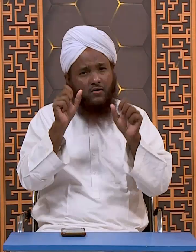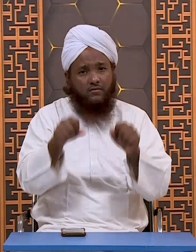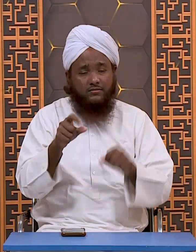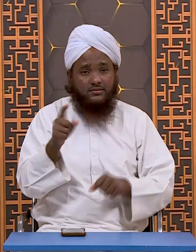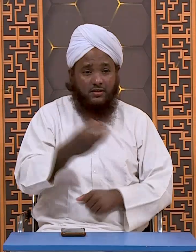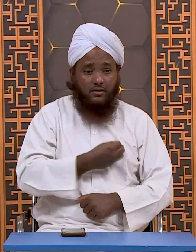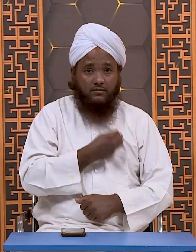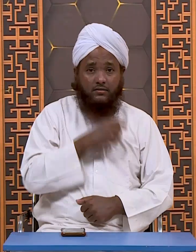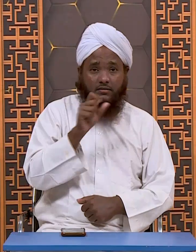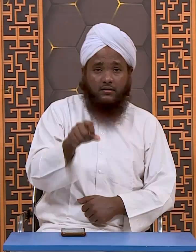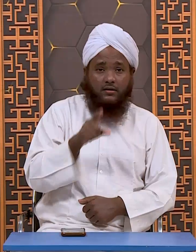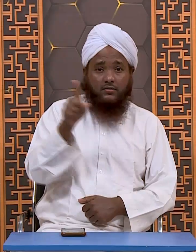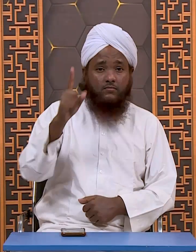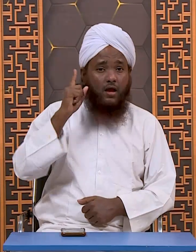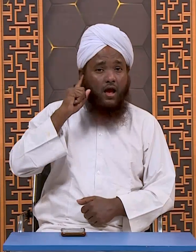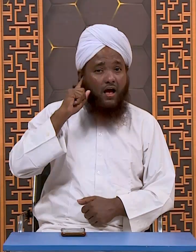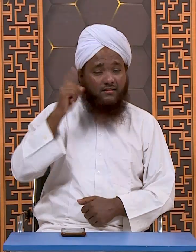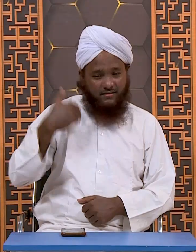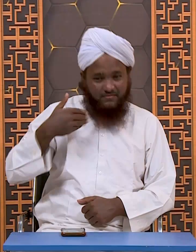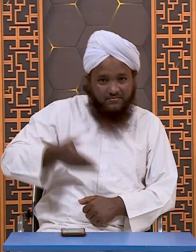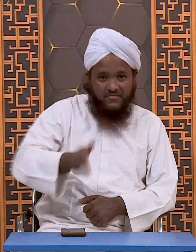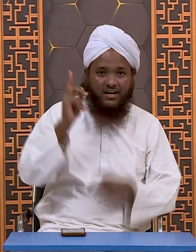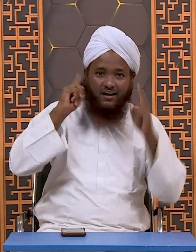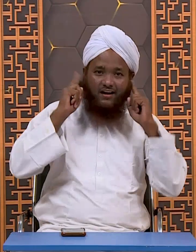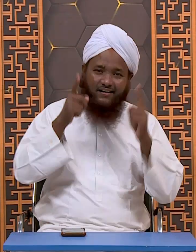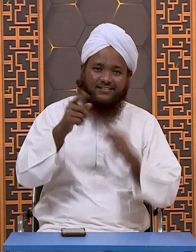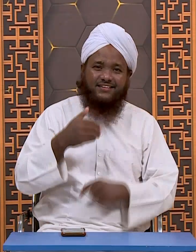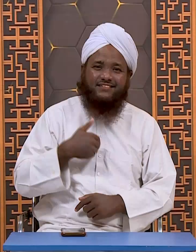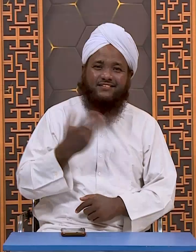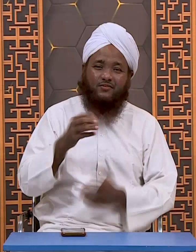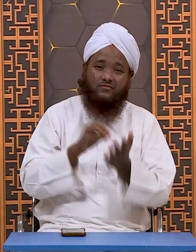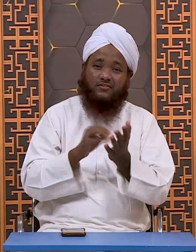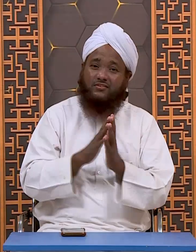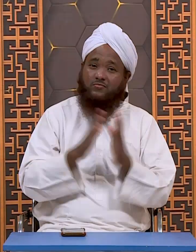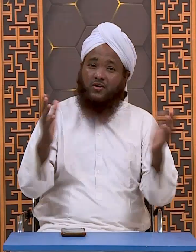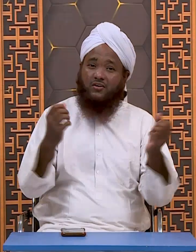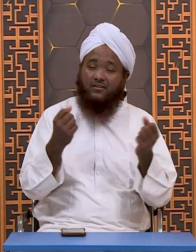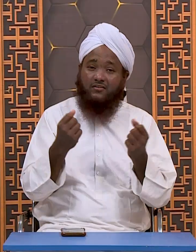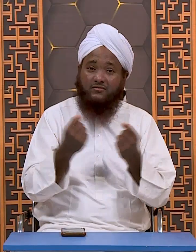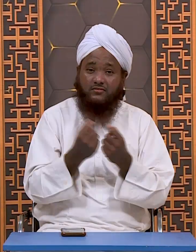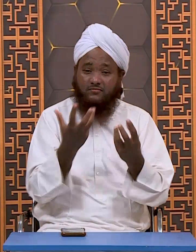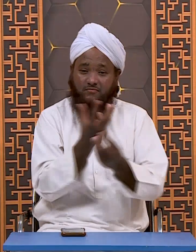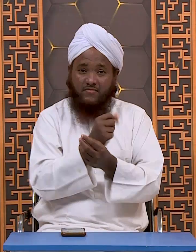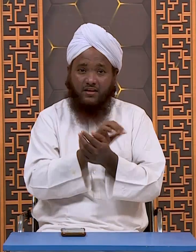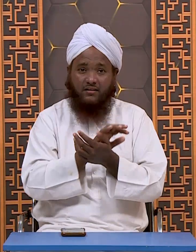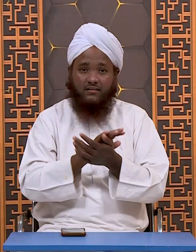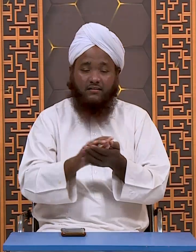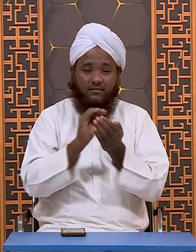کہ اسے اذان کا موقع دیا جائے۔ ایسی صورت میں جھگڑا ختم کرنے کے لیے قرآن اندازی کا طریقہ